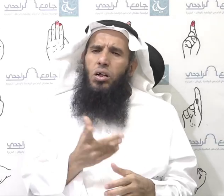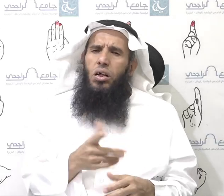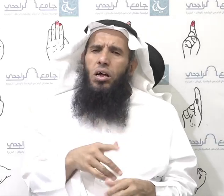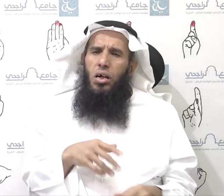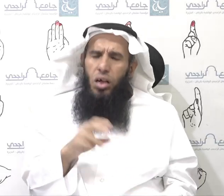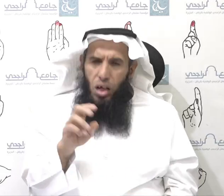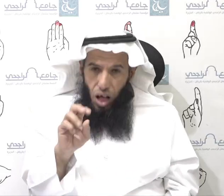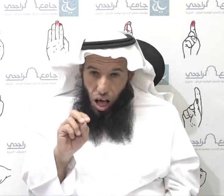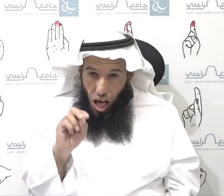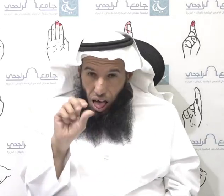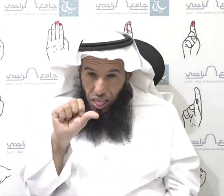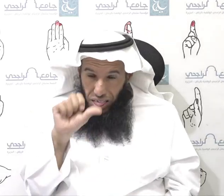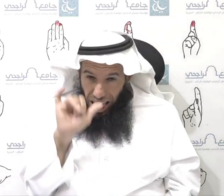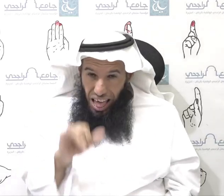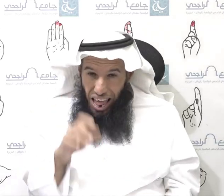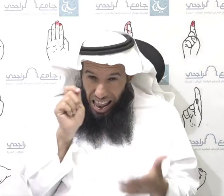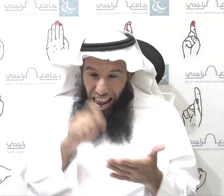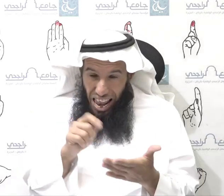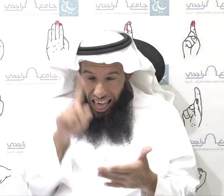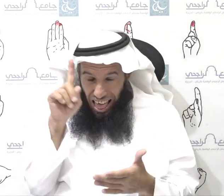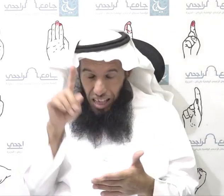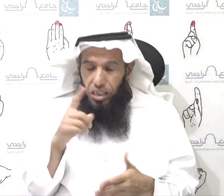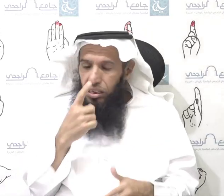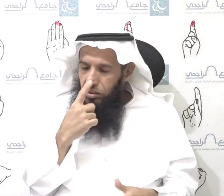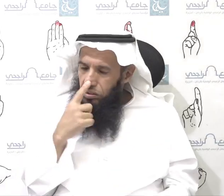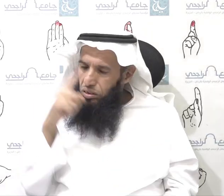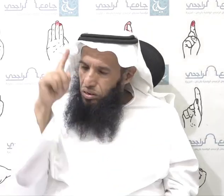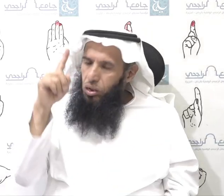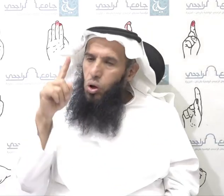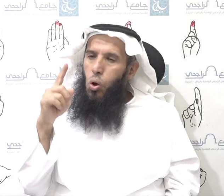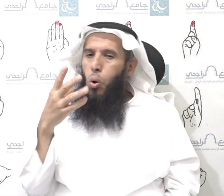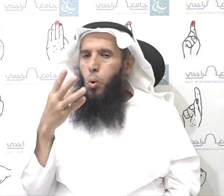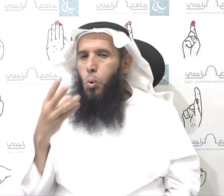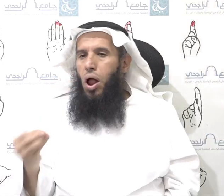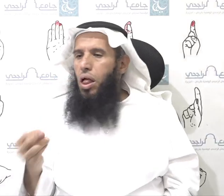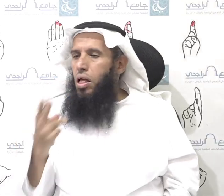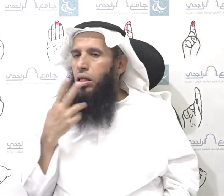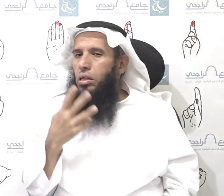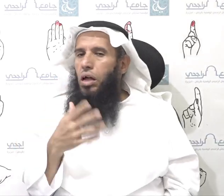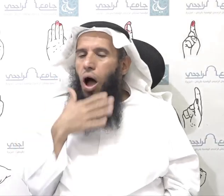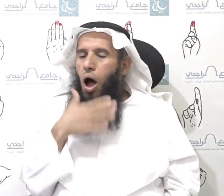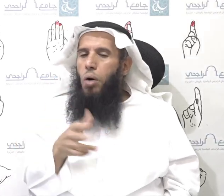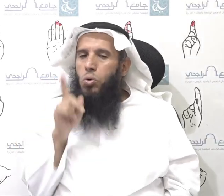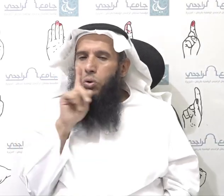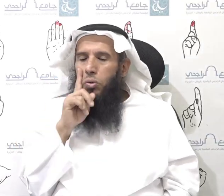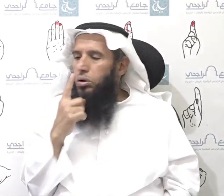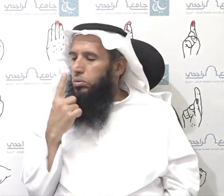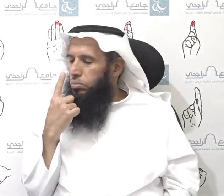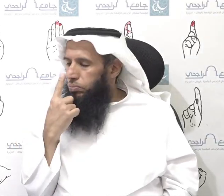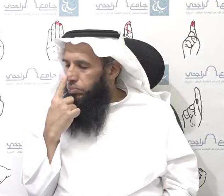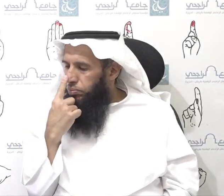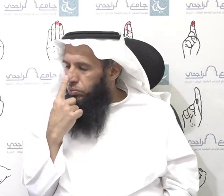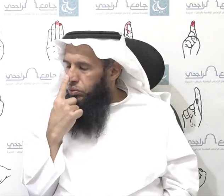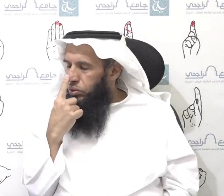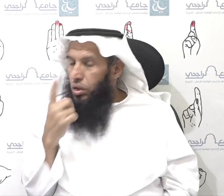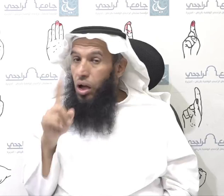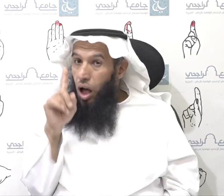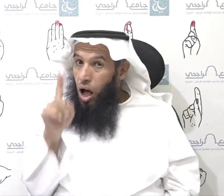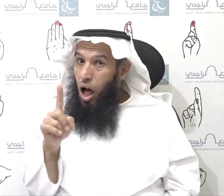ألا تعبدوا إلا إياه وبالوالدين إحسانا، وقضى ربك ألا تعبدوا